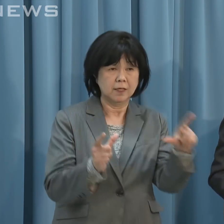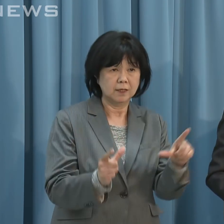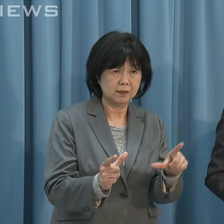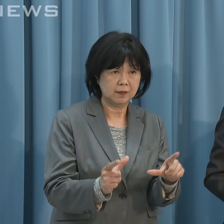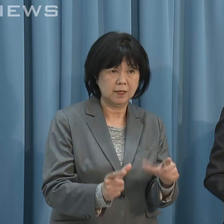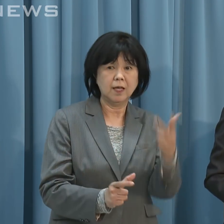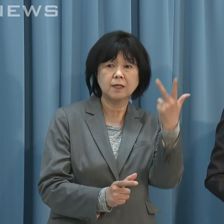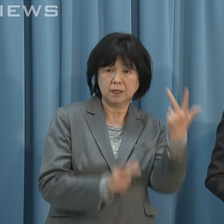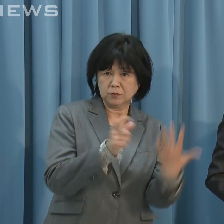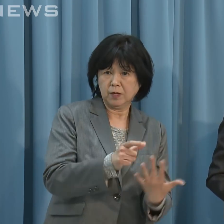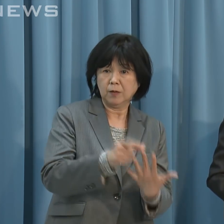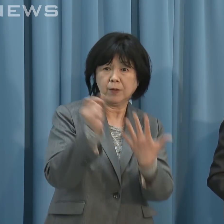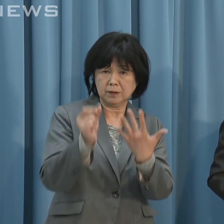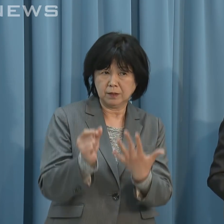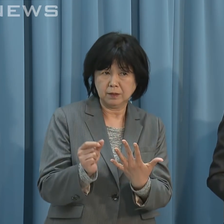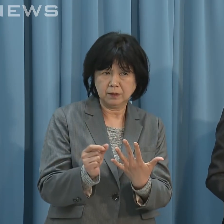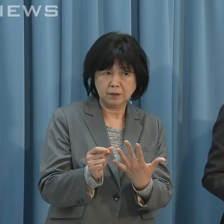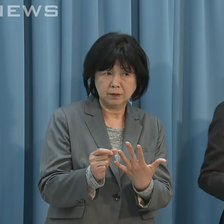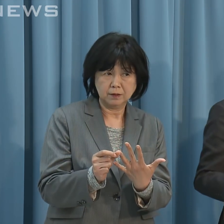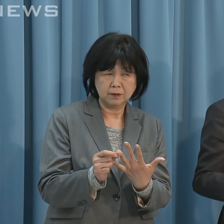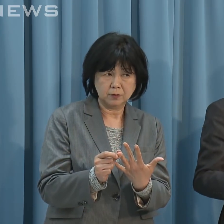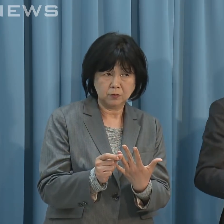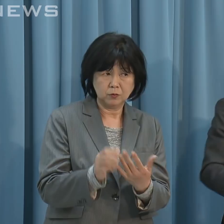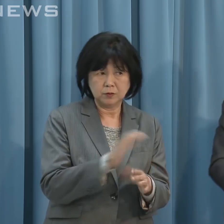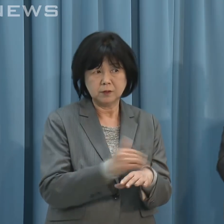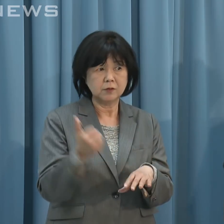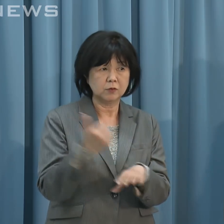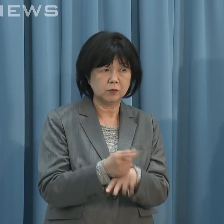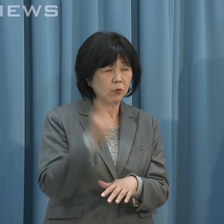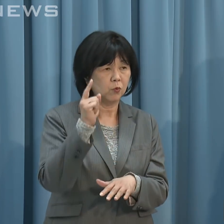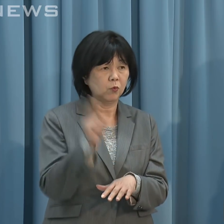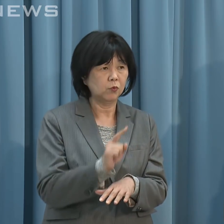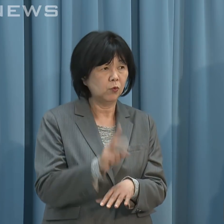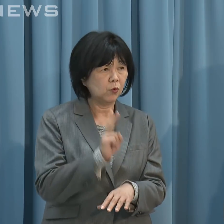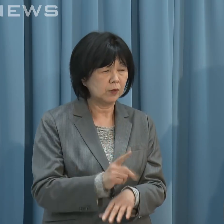たということで、はい、率直に知事としての受け止めをお願いします。 はい、